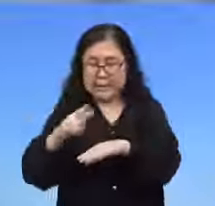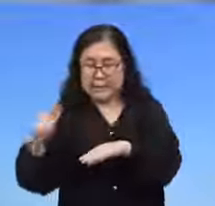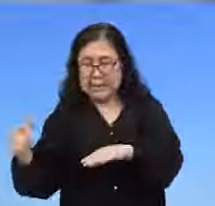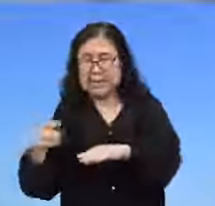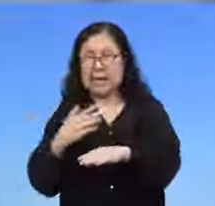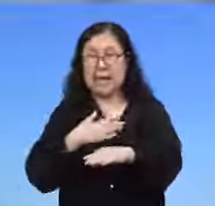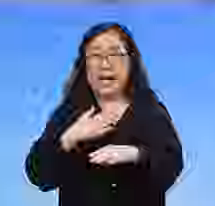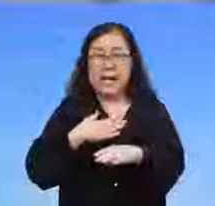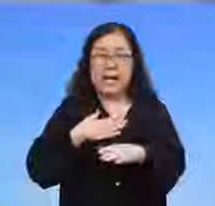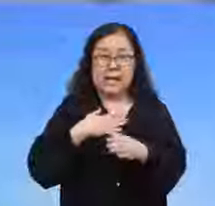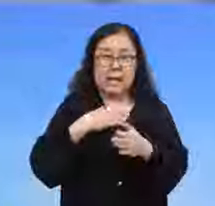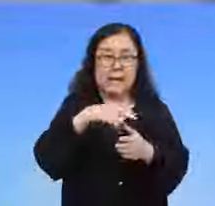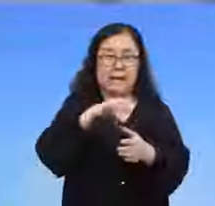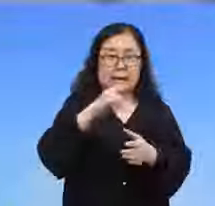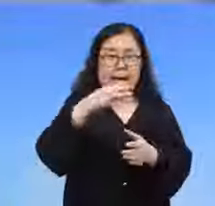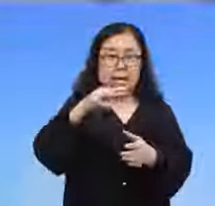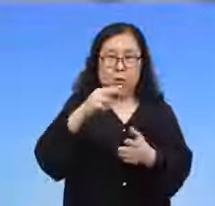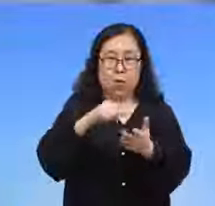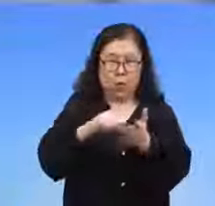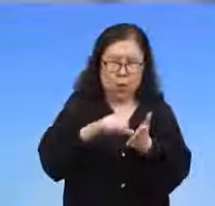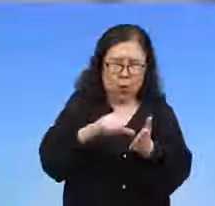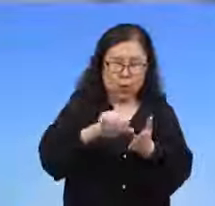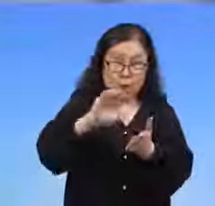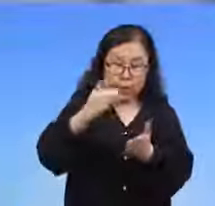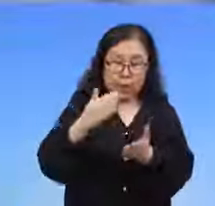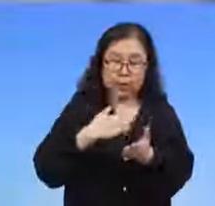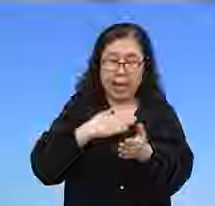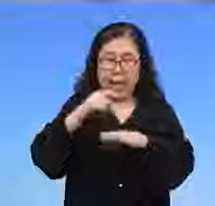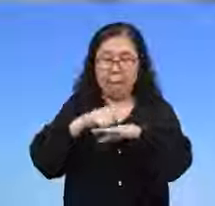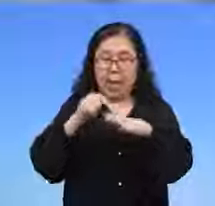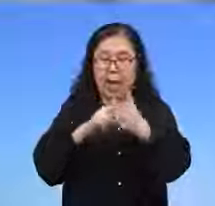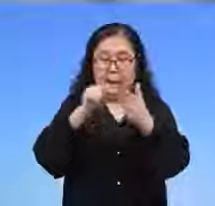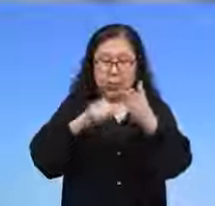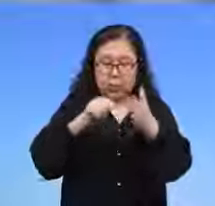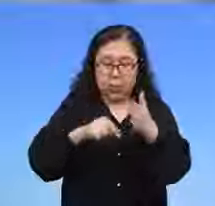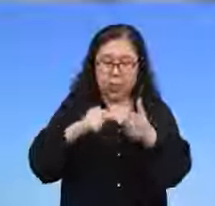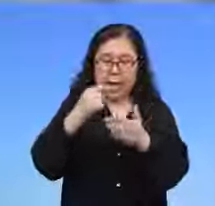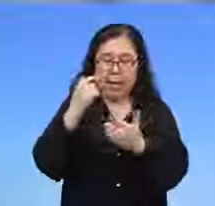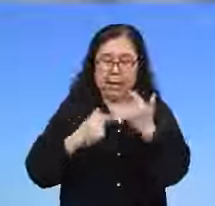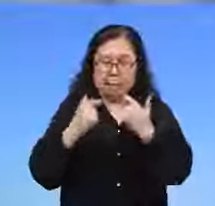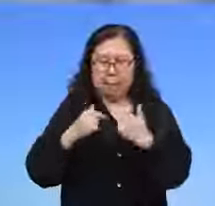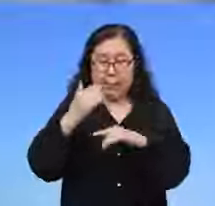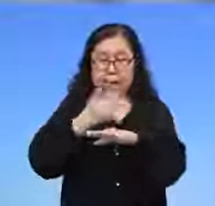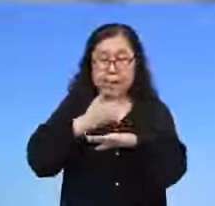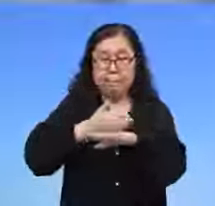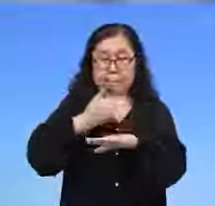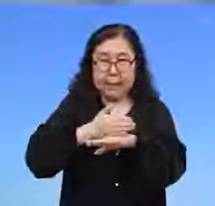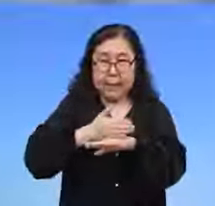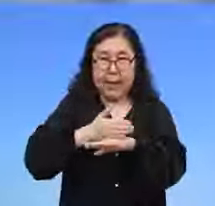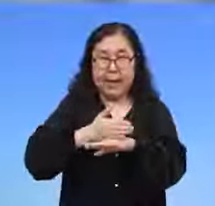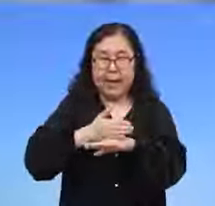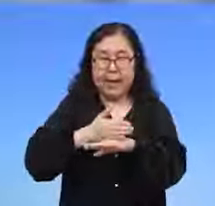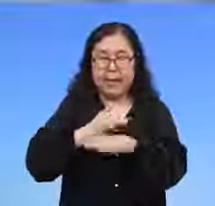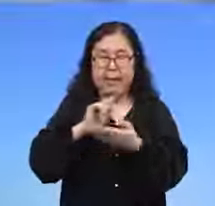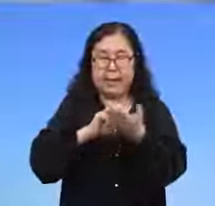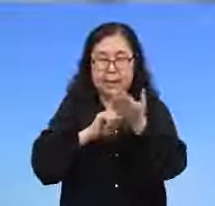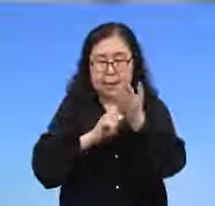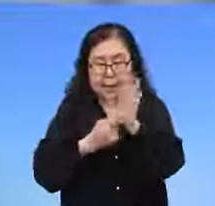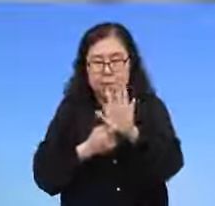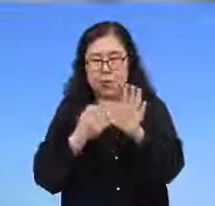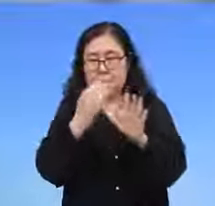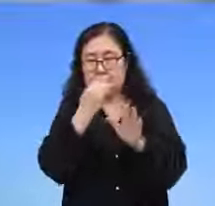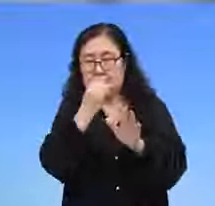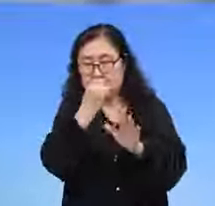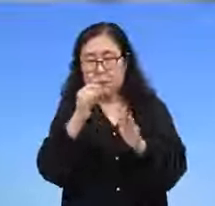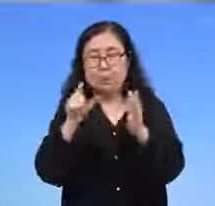재료가 되어서 내 마음에 기쁨과 감사를 주게 되는 능력이 나타나는 줄로 믿으시기를 바랍니다.